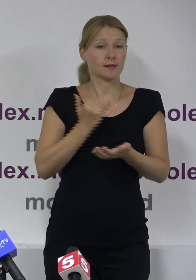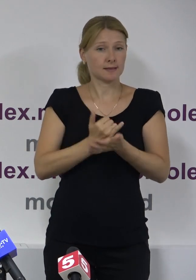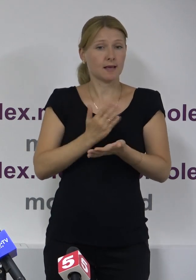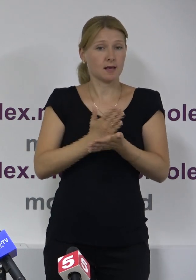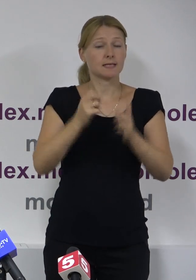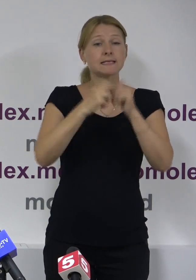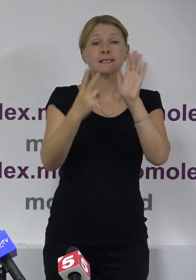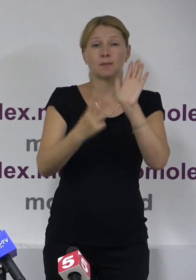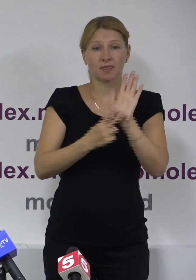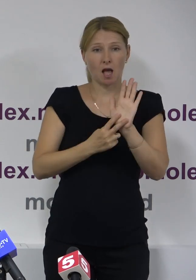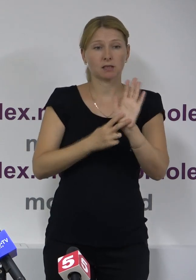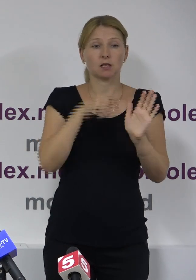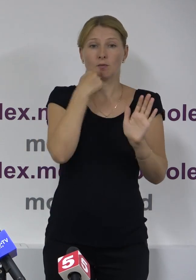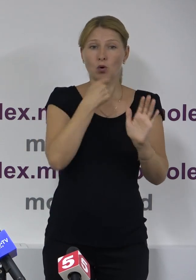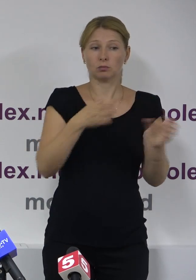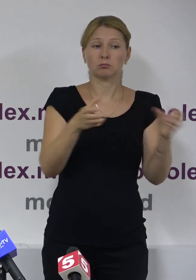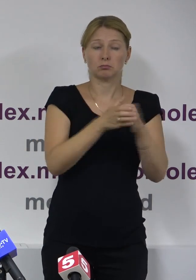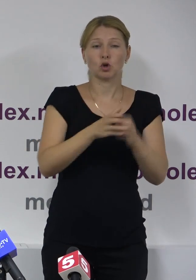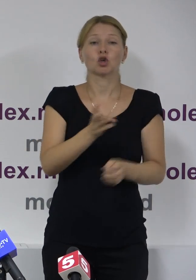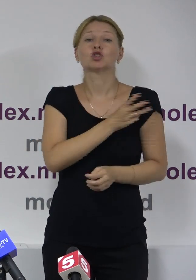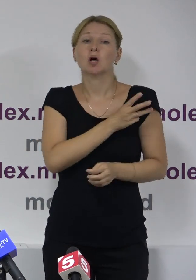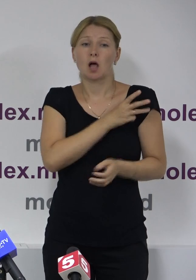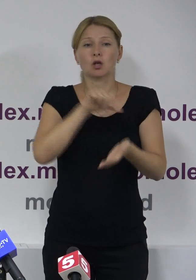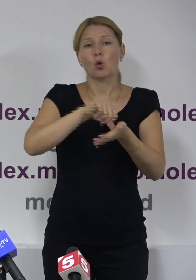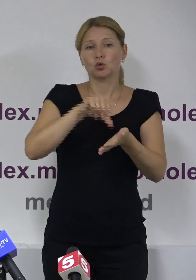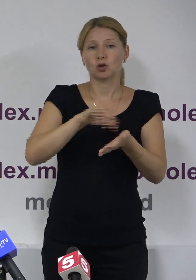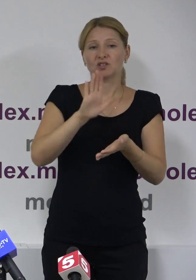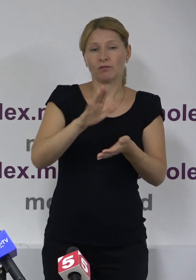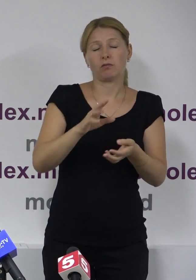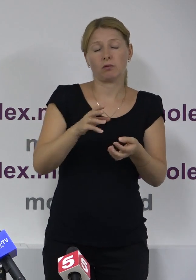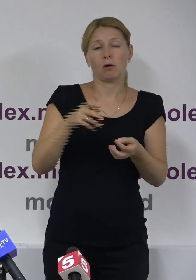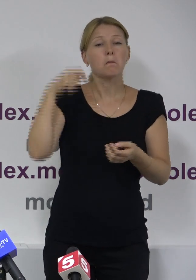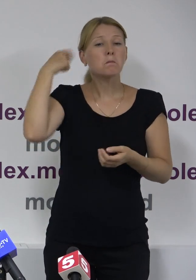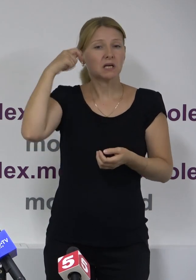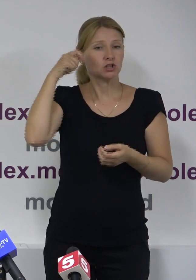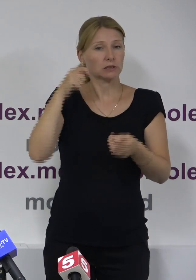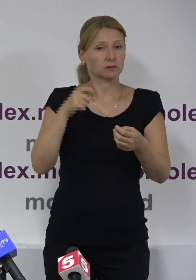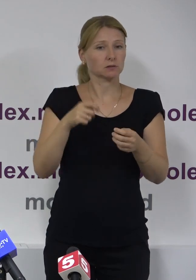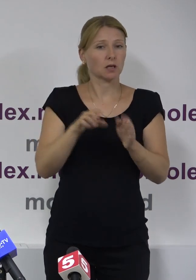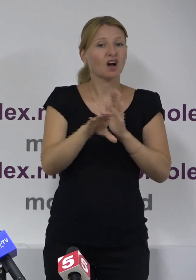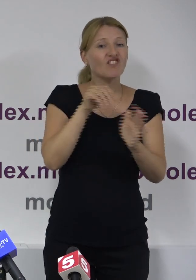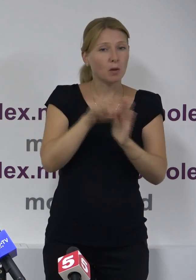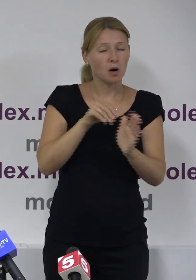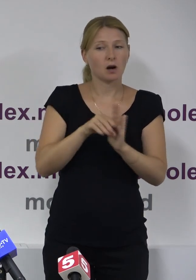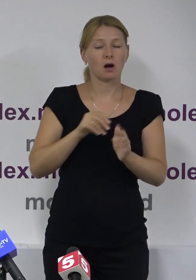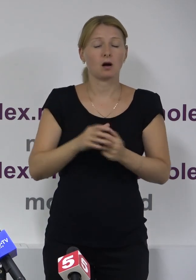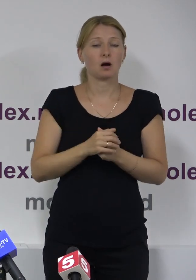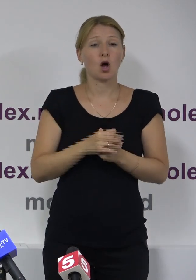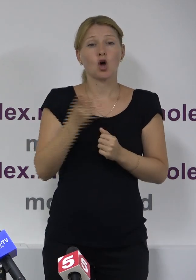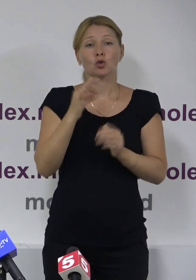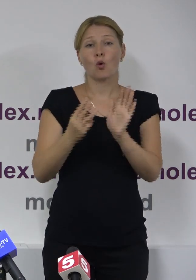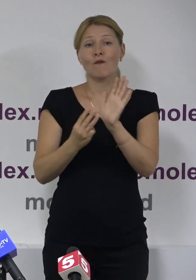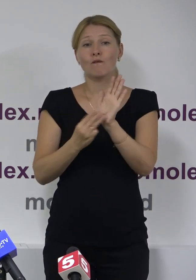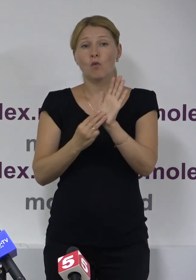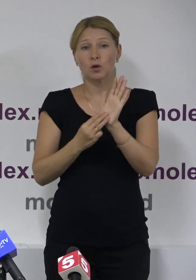sau concurenți electorali și-au exprimat interesul de a participa la alegerile prezidențiale, iar pentru 8 dintre aceștia, sau cel puțin 8 dintre aceștia,